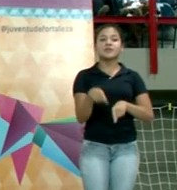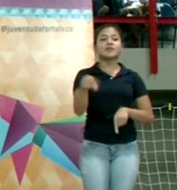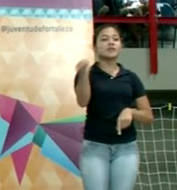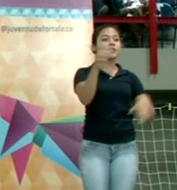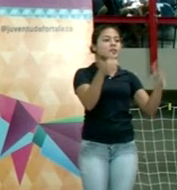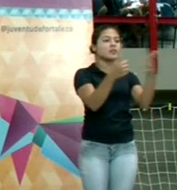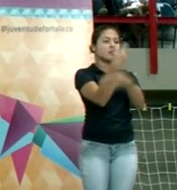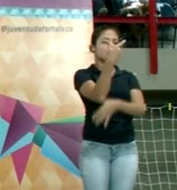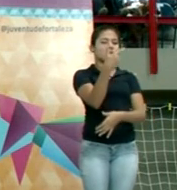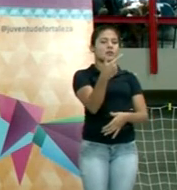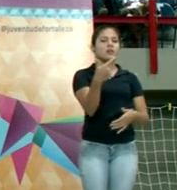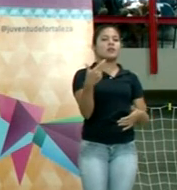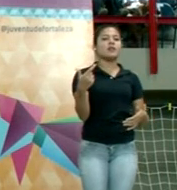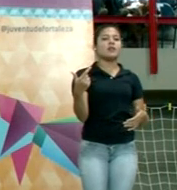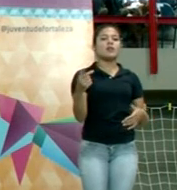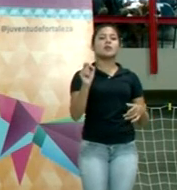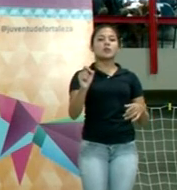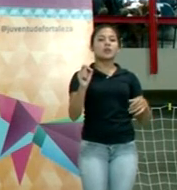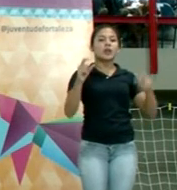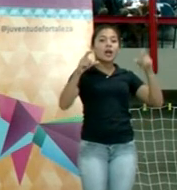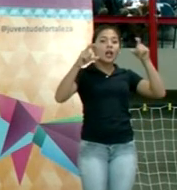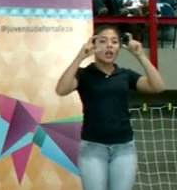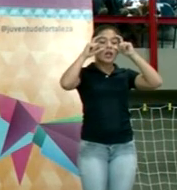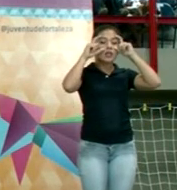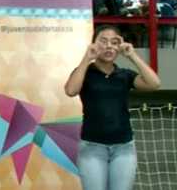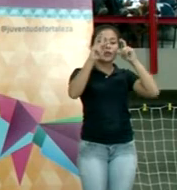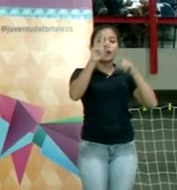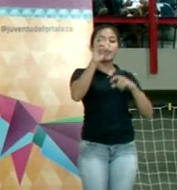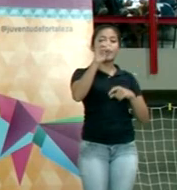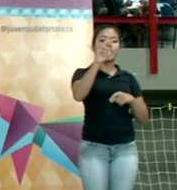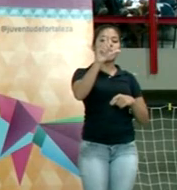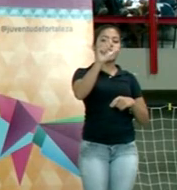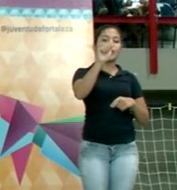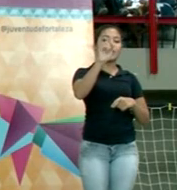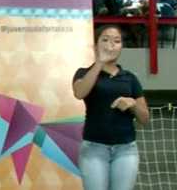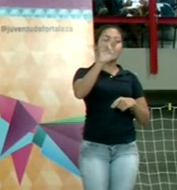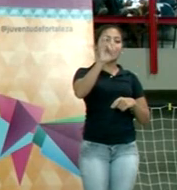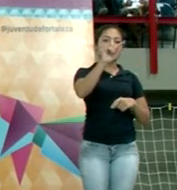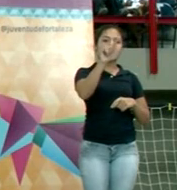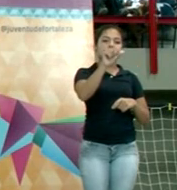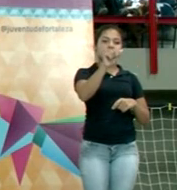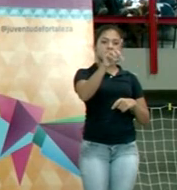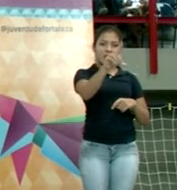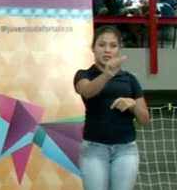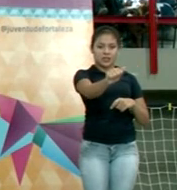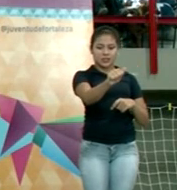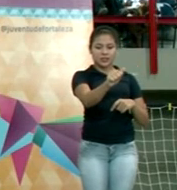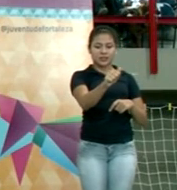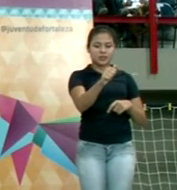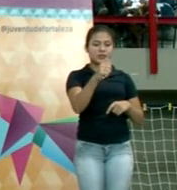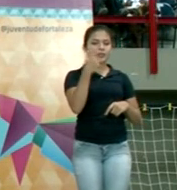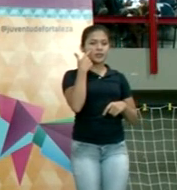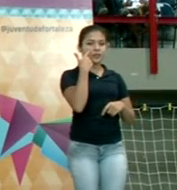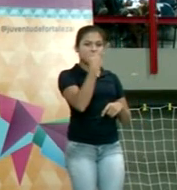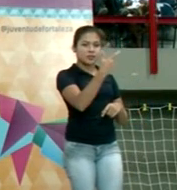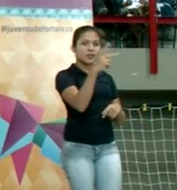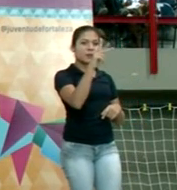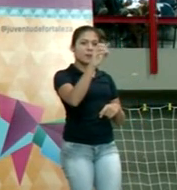óculos recentemente, ouviu muito falar em lente polarizada. Me ocorreu agora quando eu olhei para essa figura que eu devia comentar